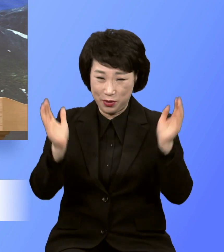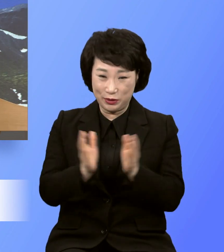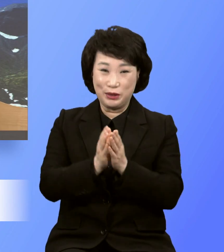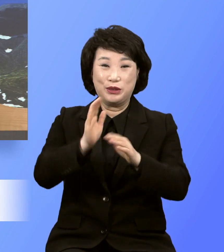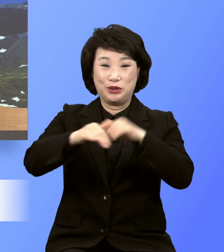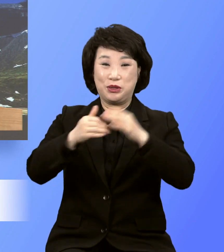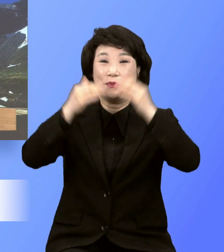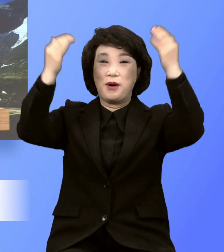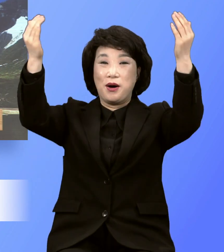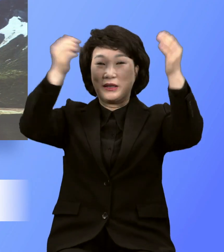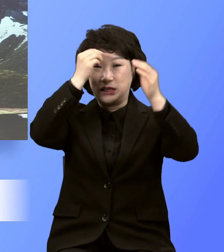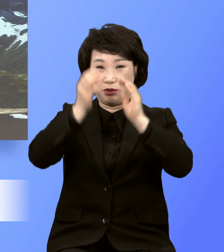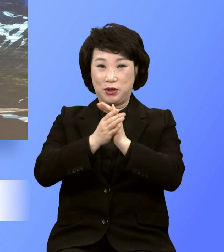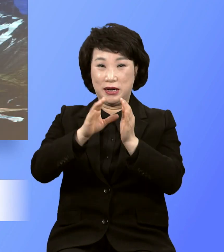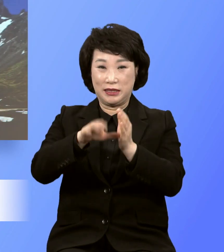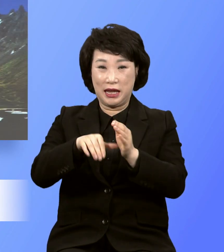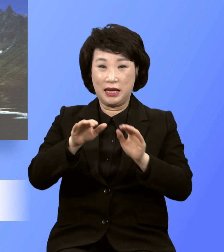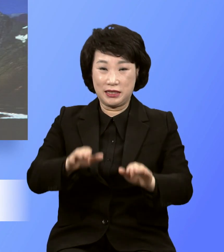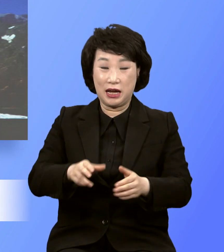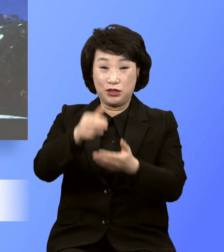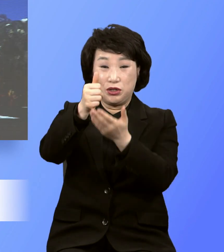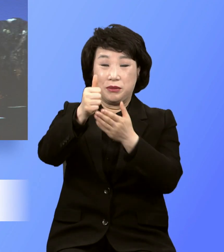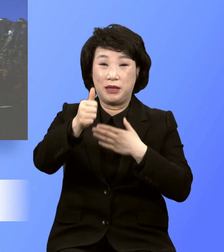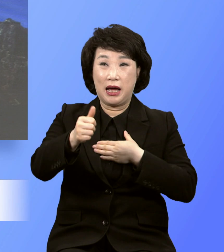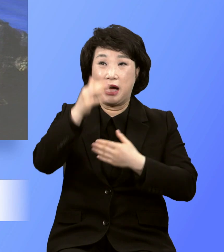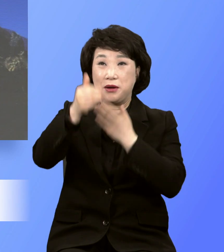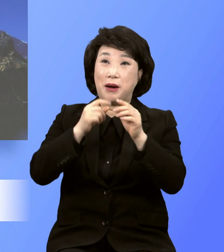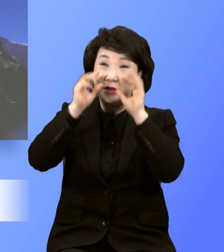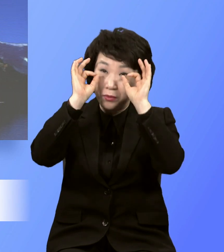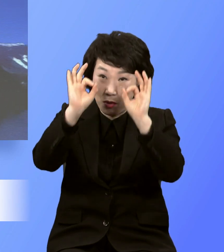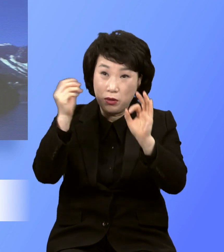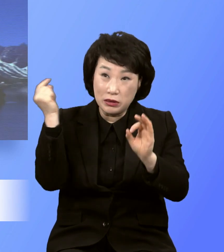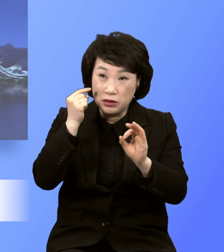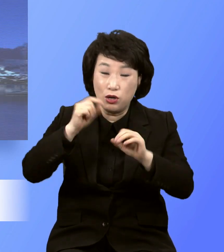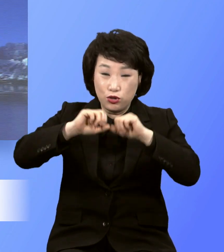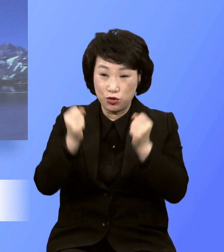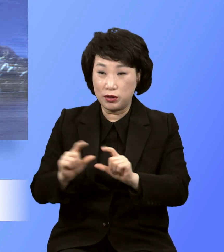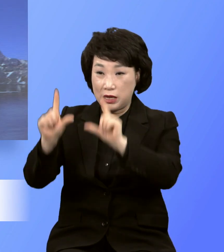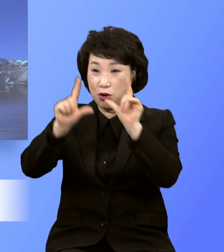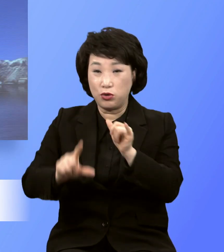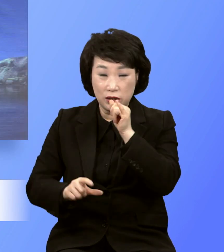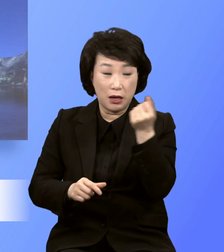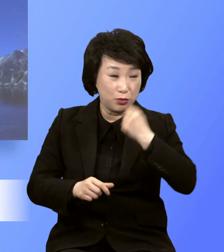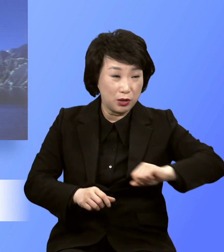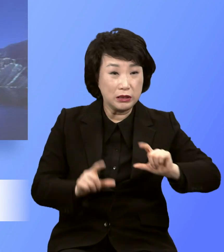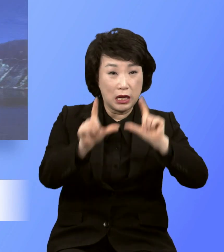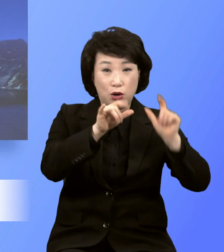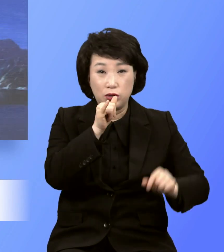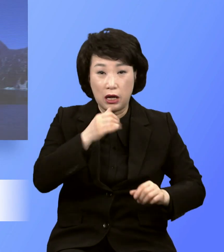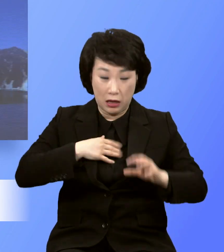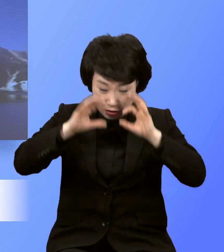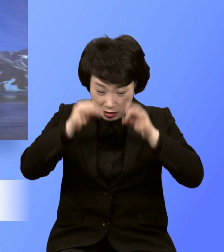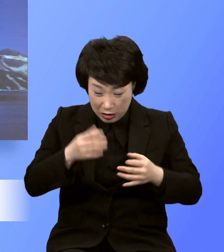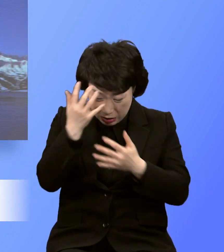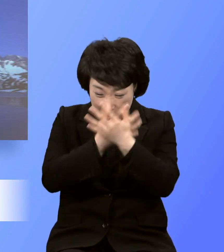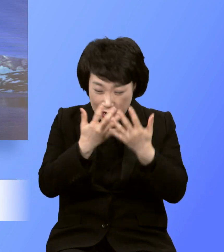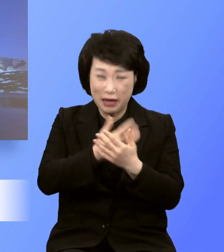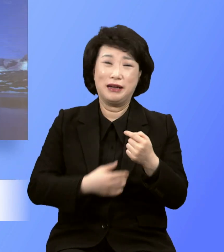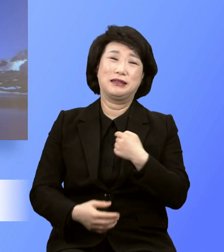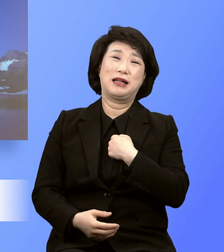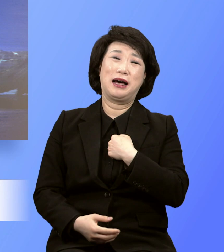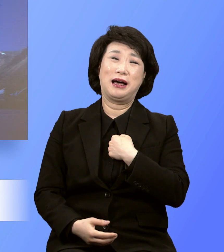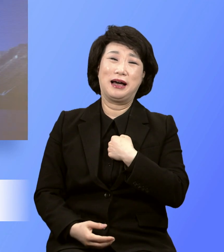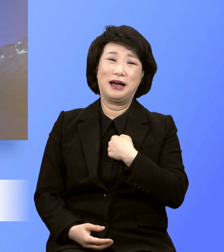손 번쩍 들고, 주님, 내가 하나님 말씀을 순종하고 사는지 불순종하고 사는지 나는 그것조차